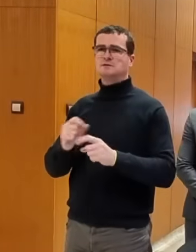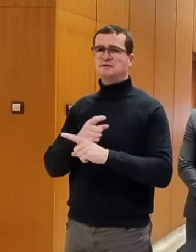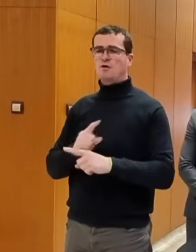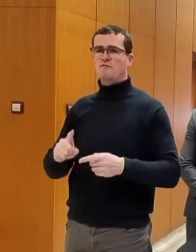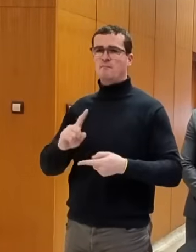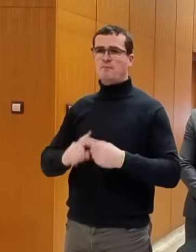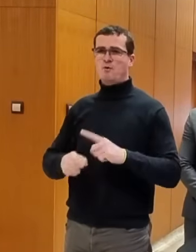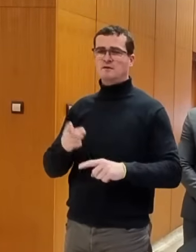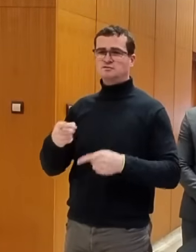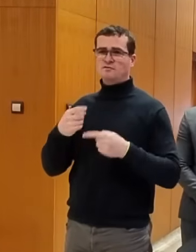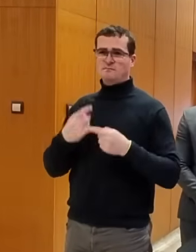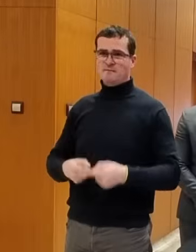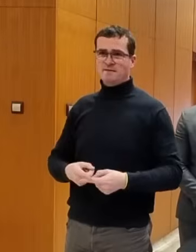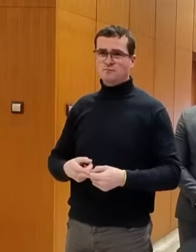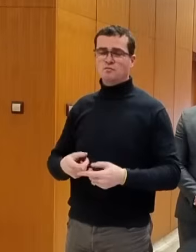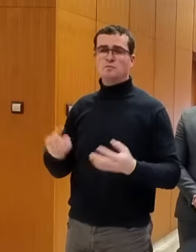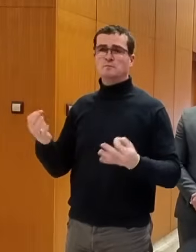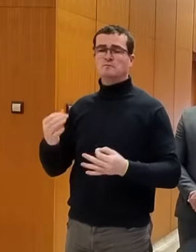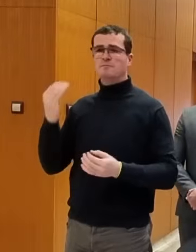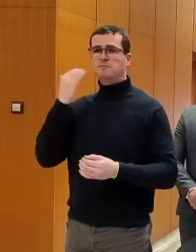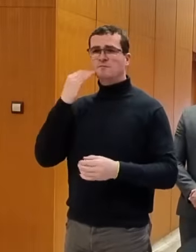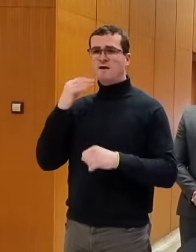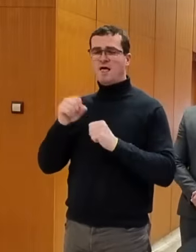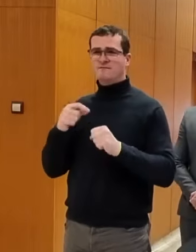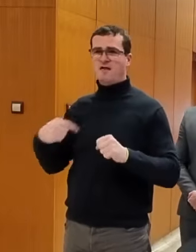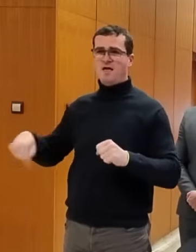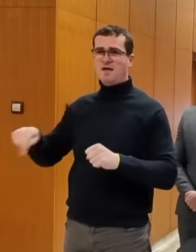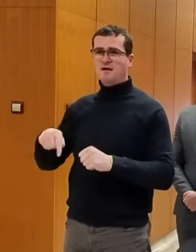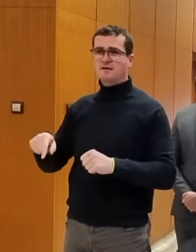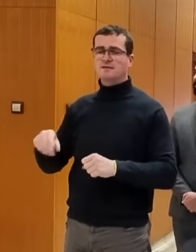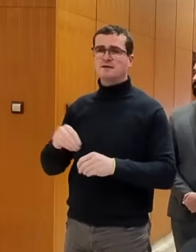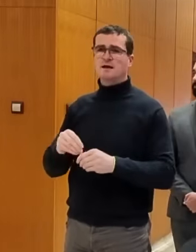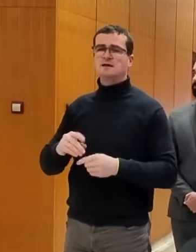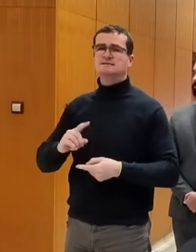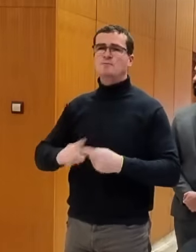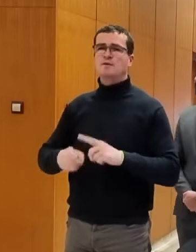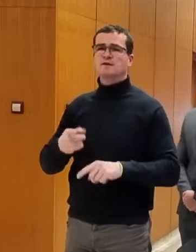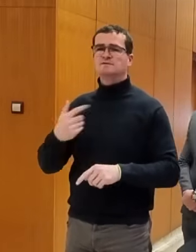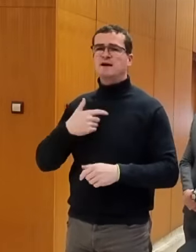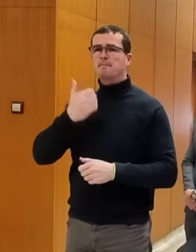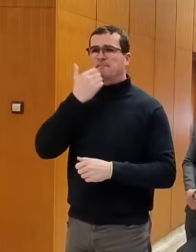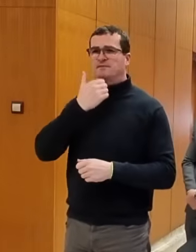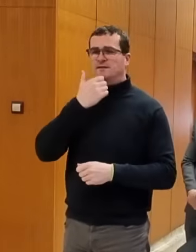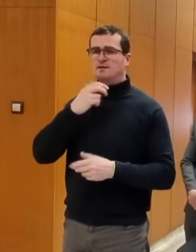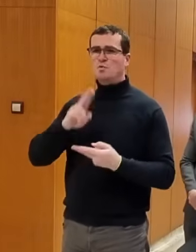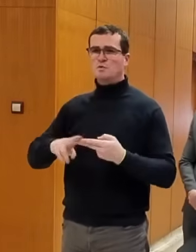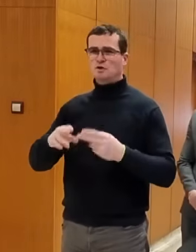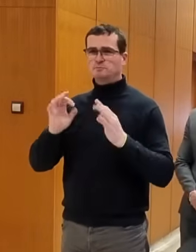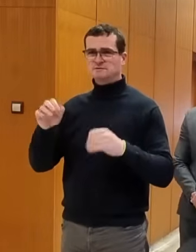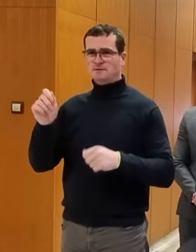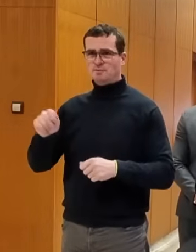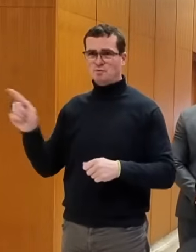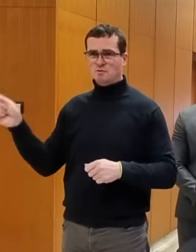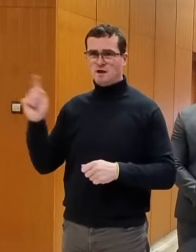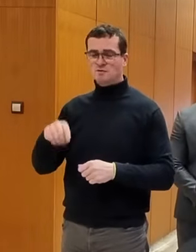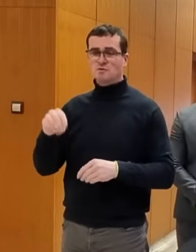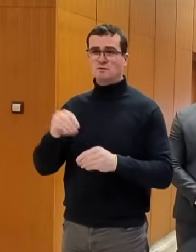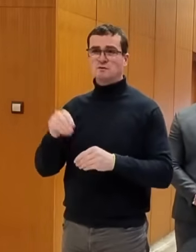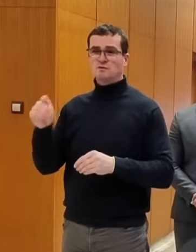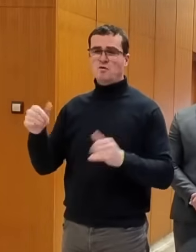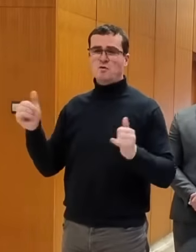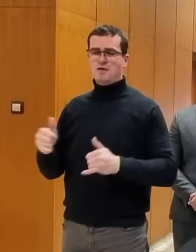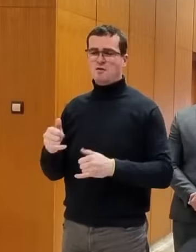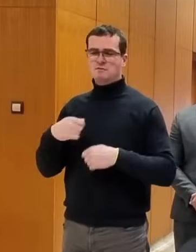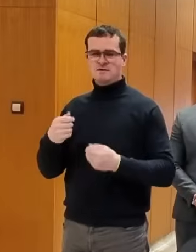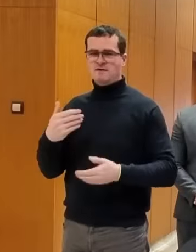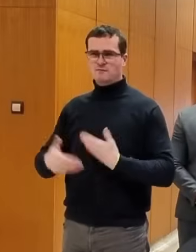akéhokoľvek politického vplyvu, pretože bývalá vládna koalícia si v zásade sprivatizovala úrad špeciálnej prokuratúry a toto naozaj